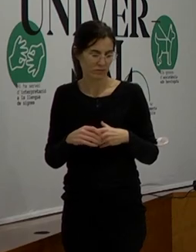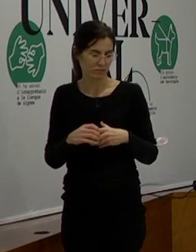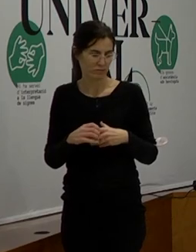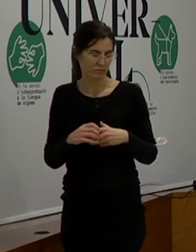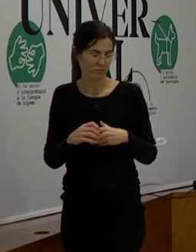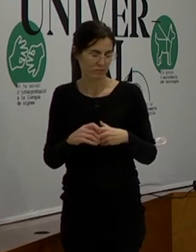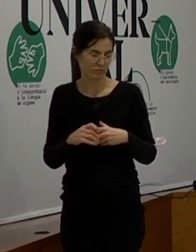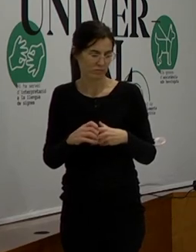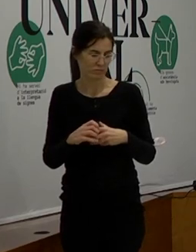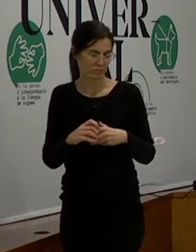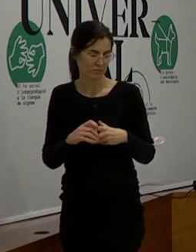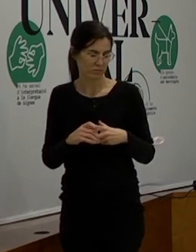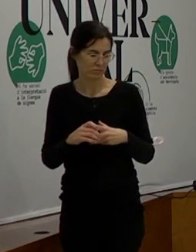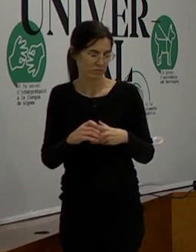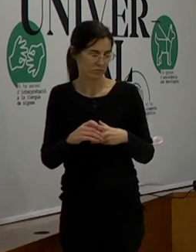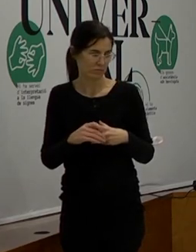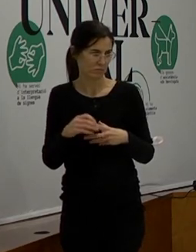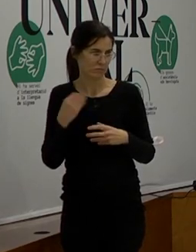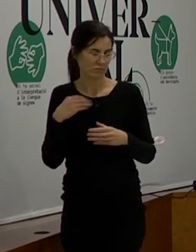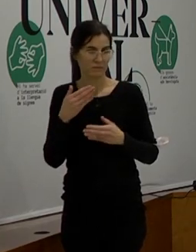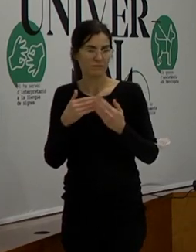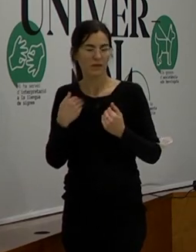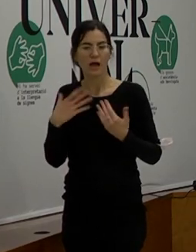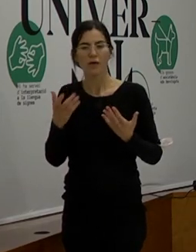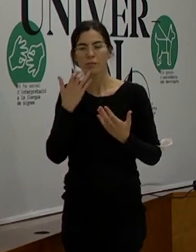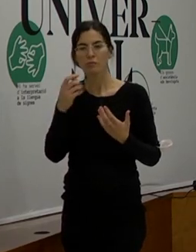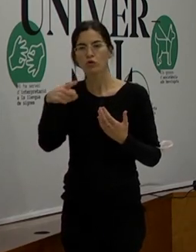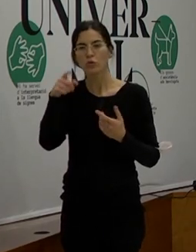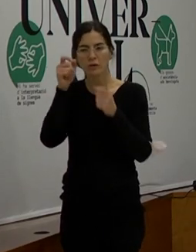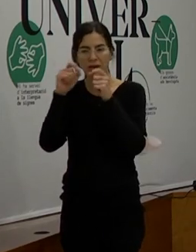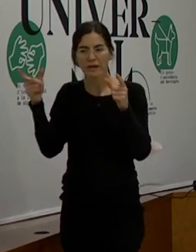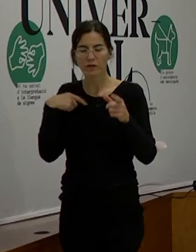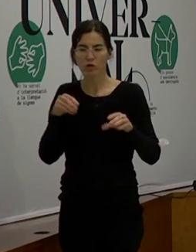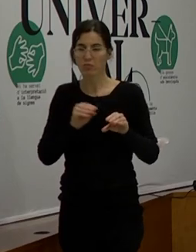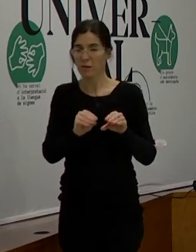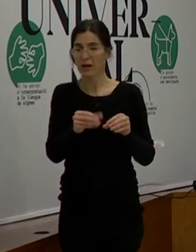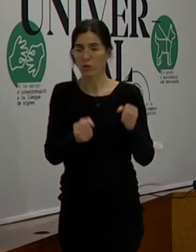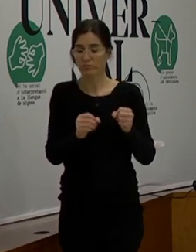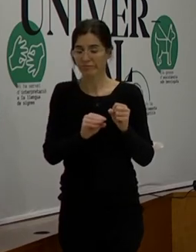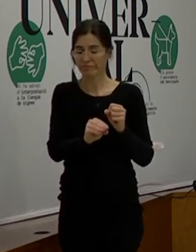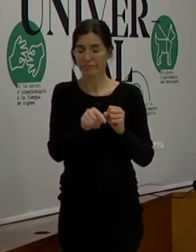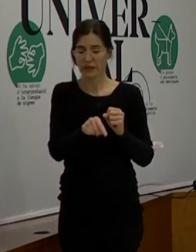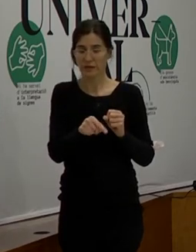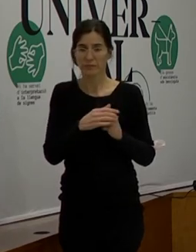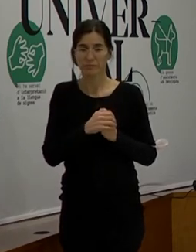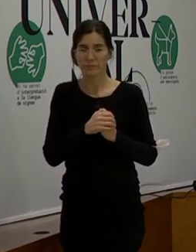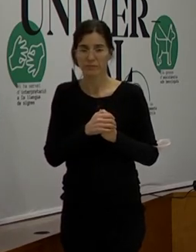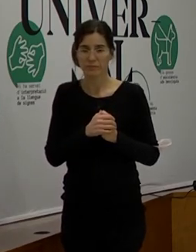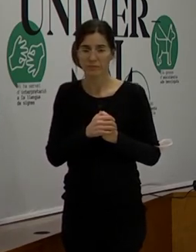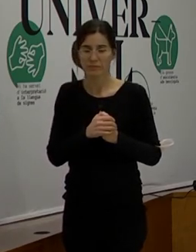Clar, aquesta, l'anterior. Ara imagina't que jo estaciono aquí, vale?